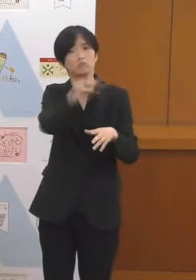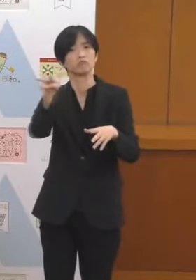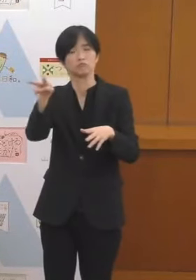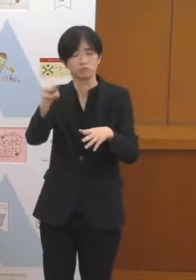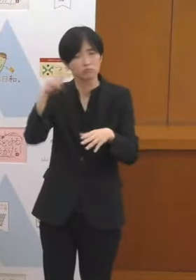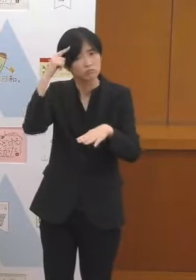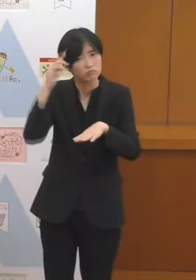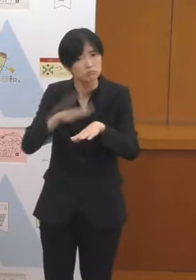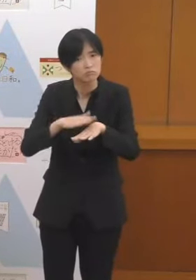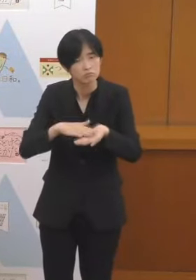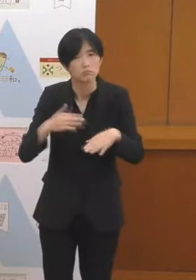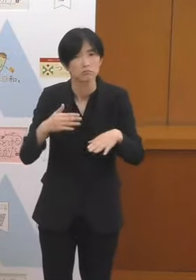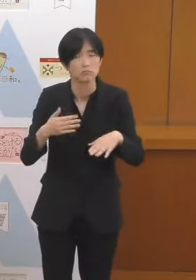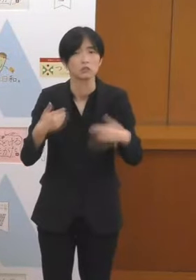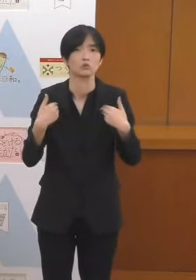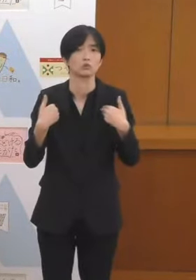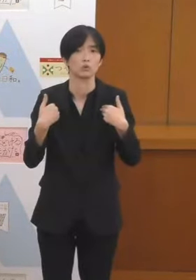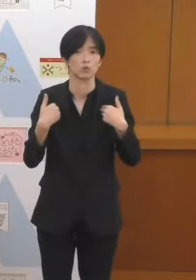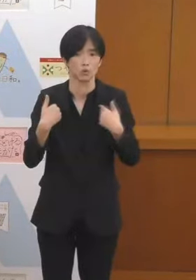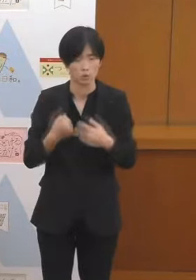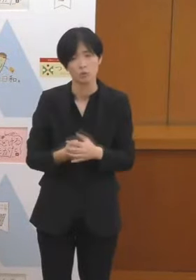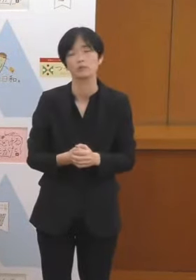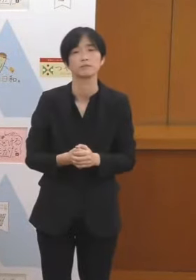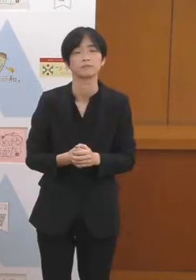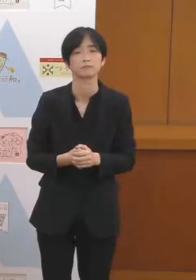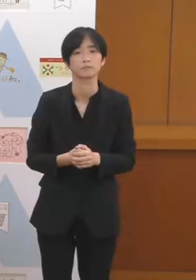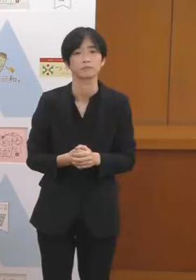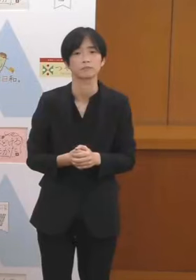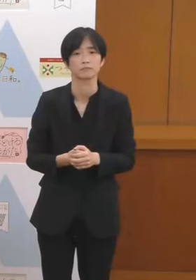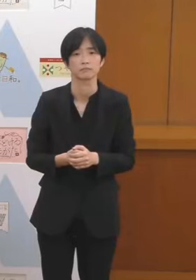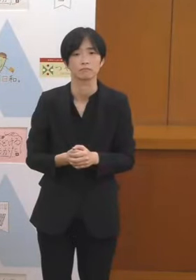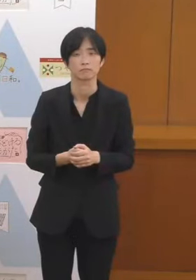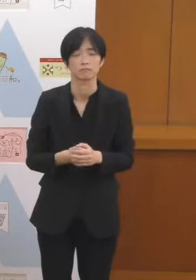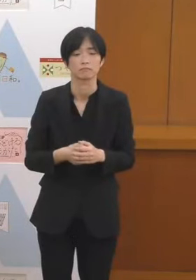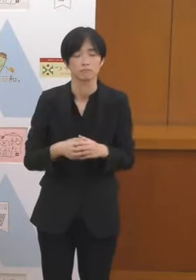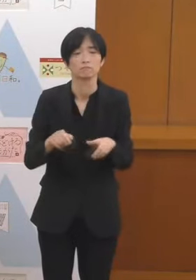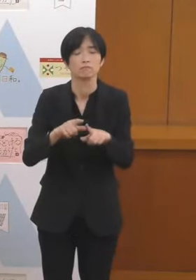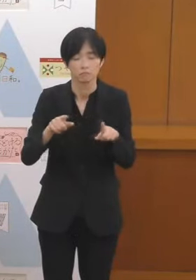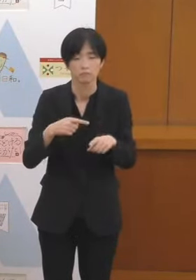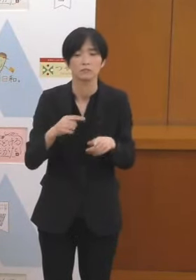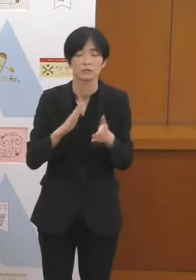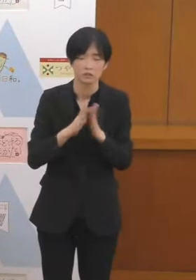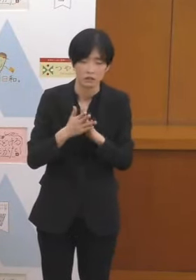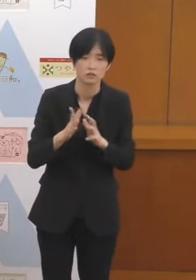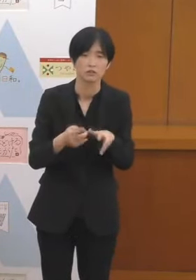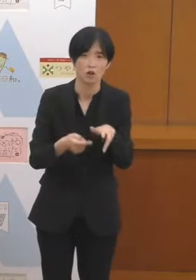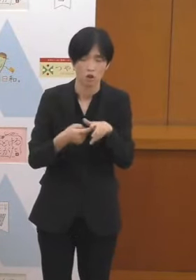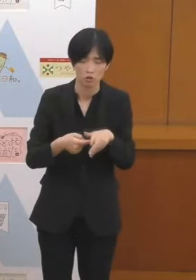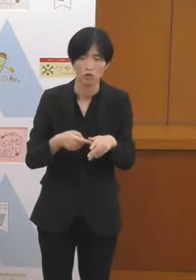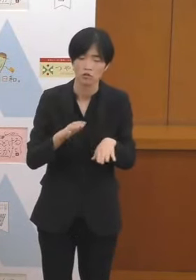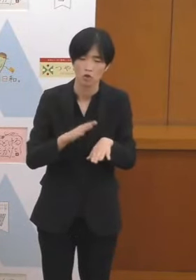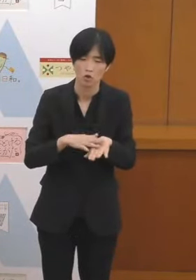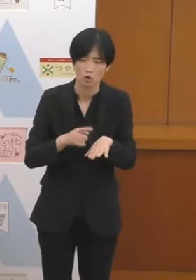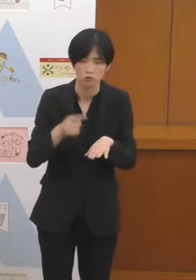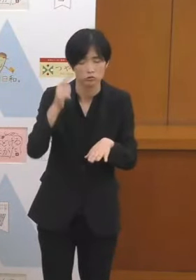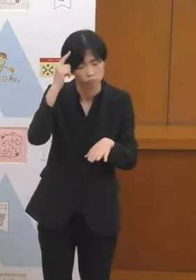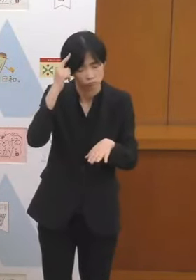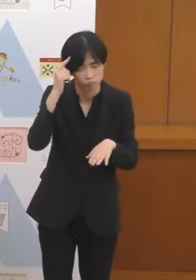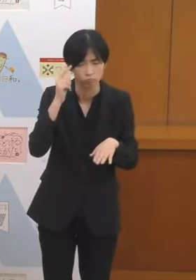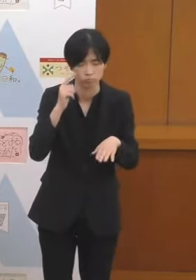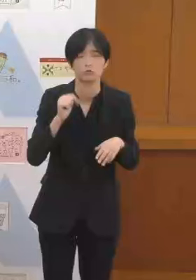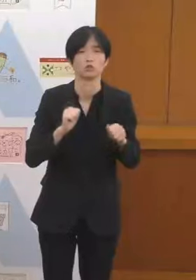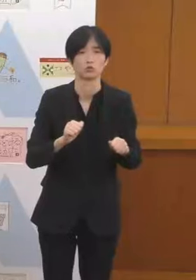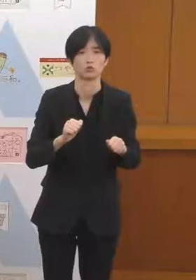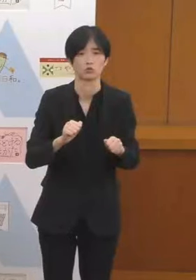いう風に思っていますもちろんあの地方自治体としてしっかり取り組んでいきますけれどもえま